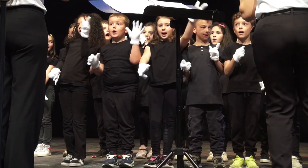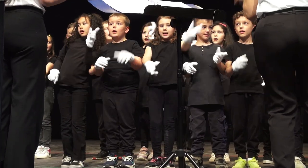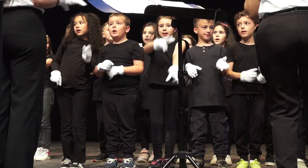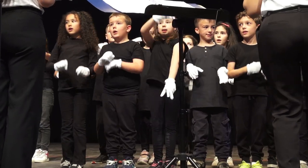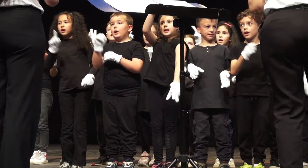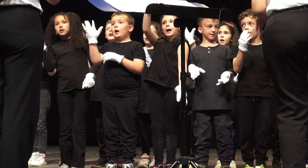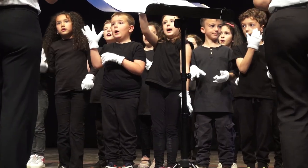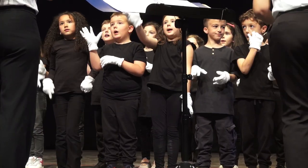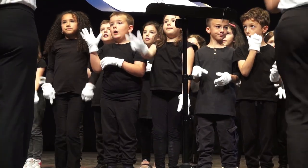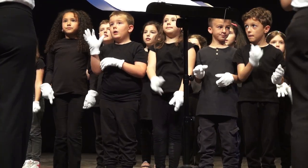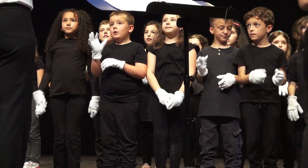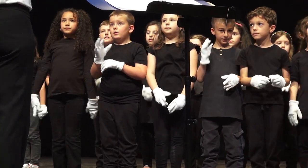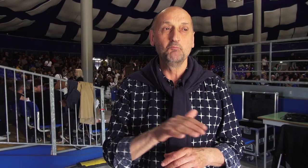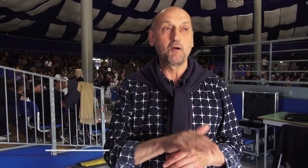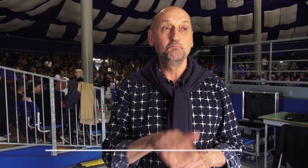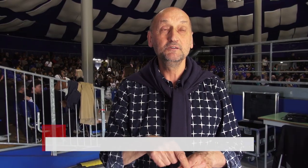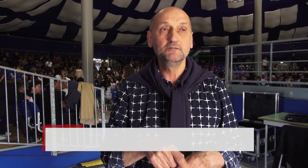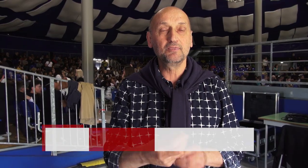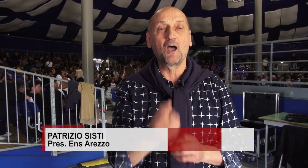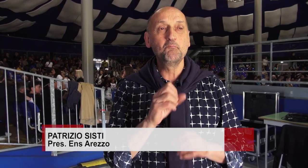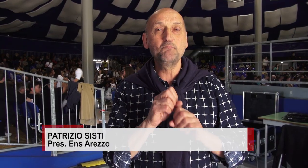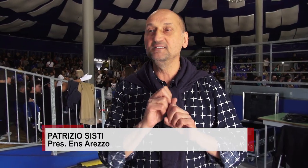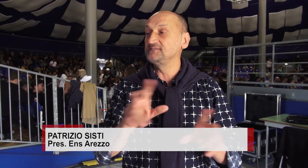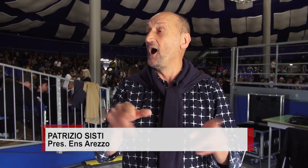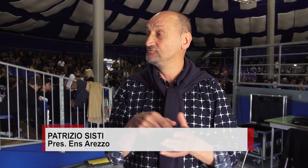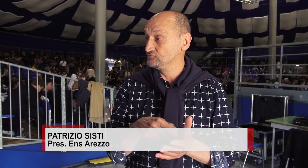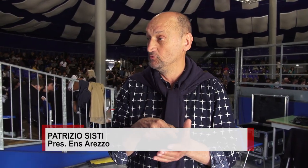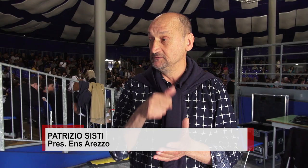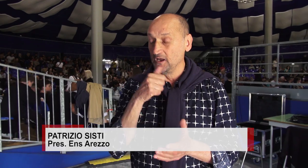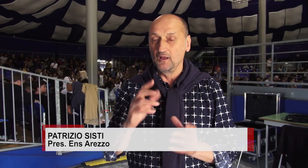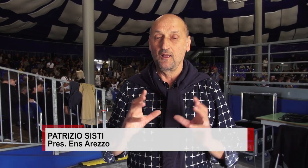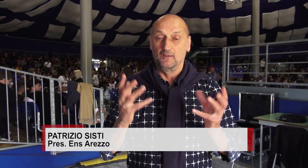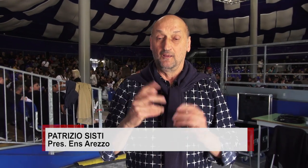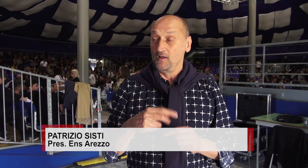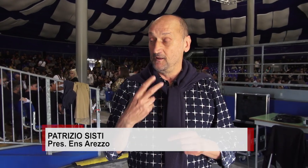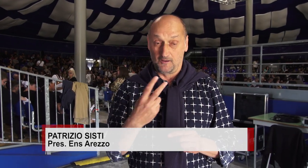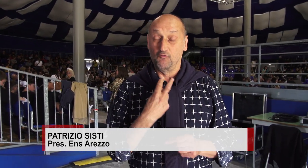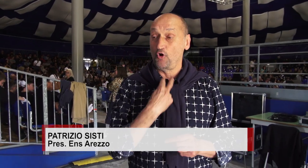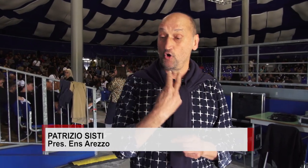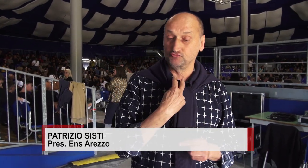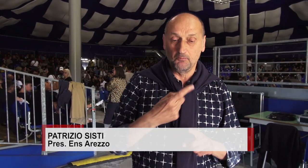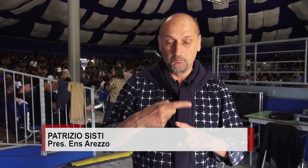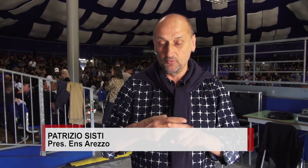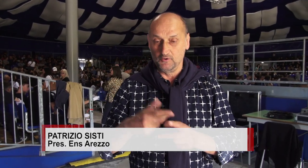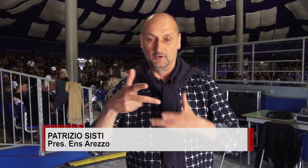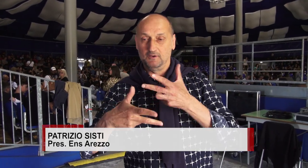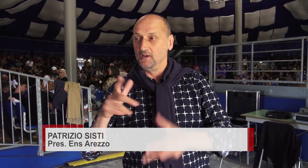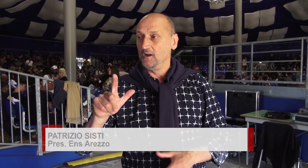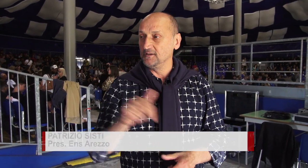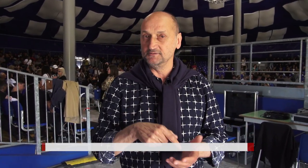rispetto delle differenze. È un'esperienza bellissima vedere i bambini che imparano la musica affiancato alla lingua